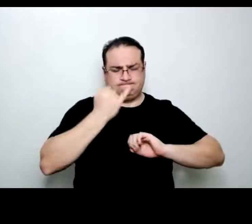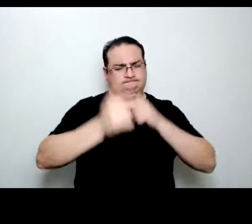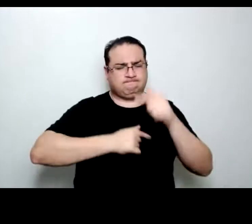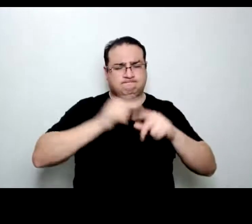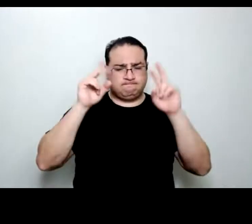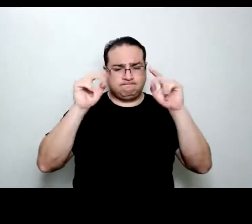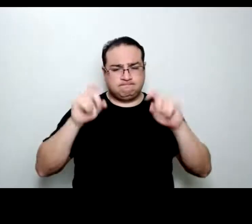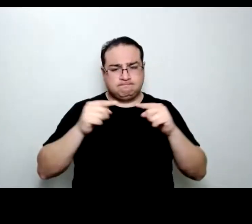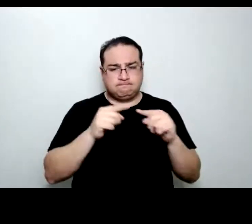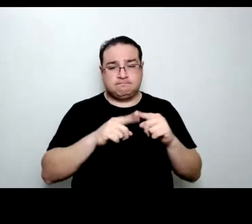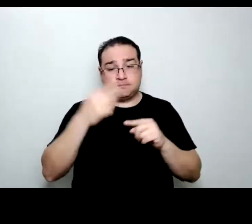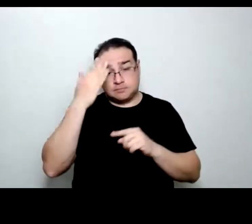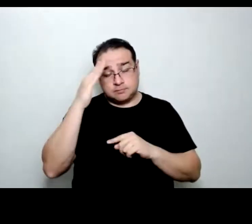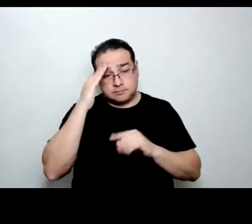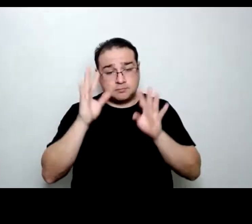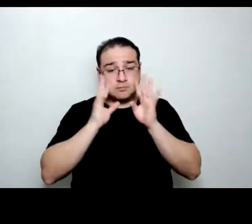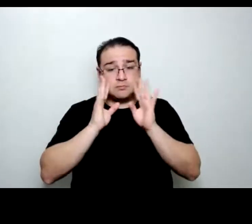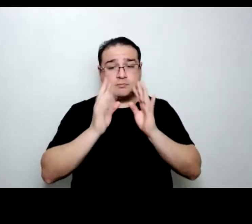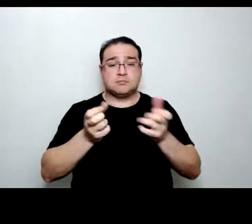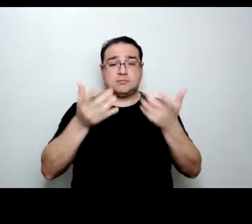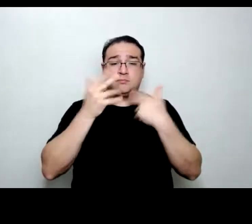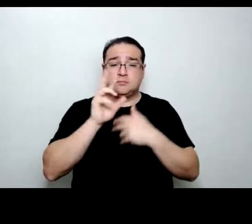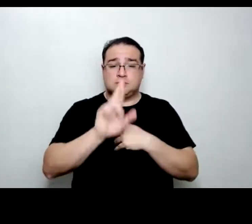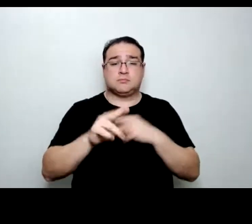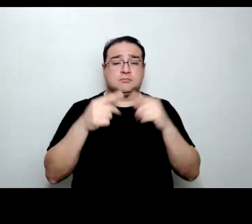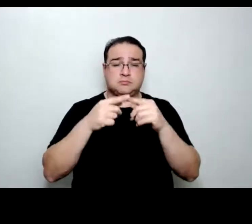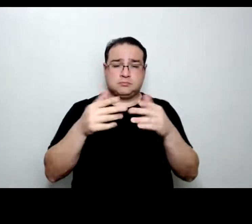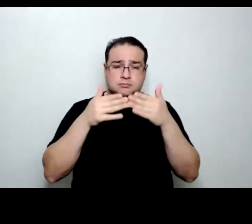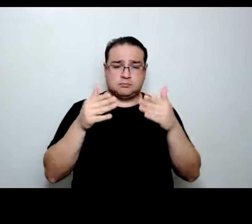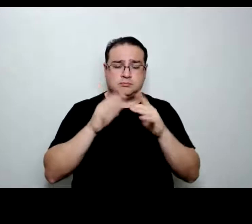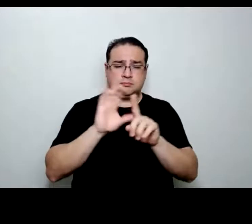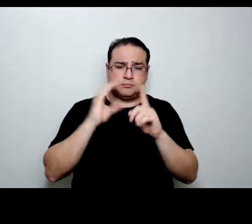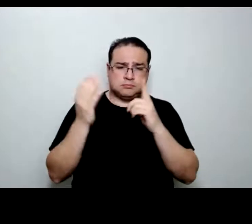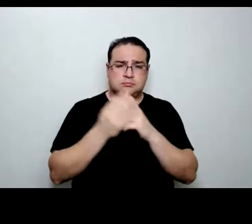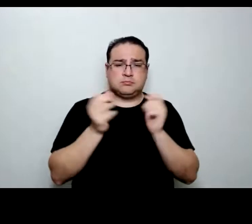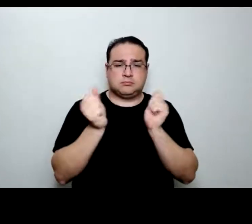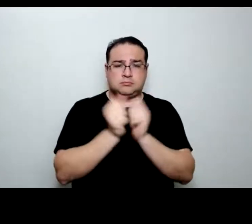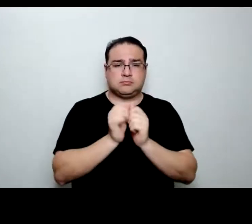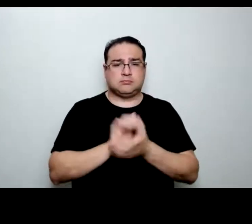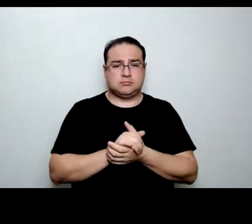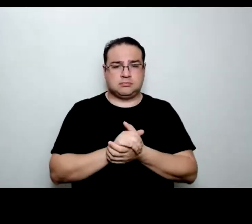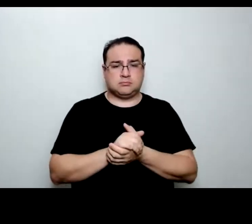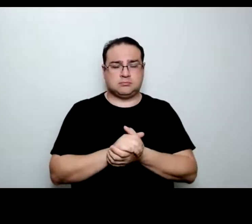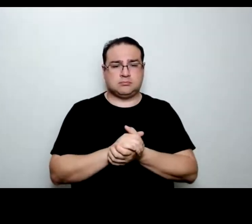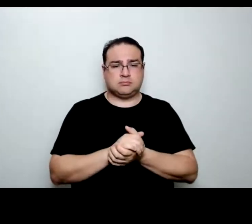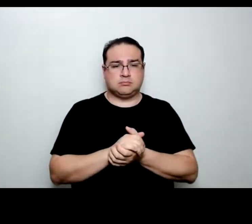trabalho e é preciso saber ouvir e responder a essas demandas comunitárias e